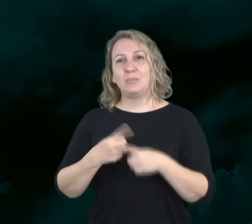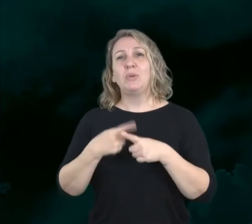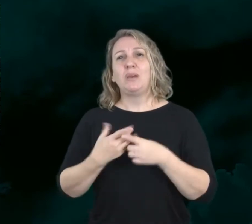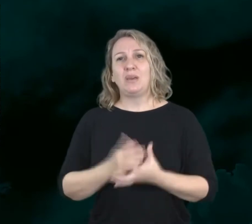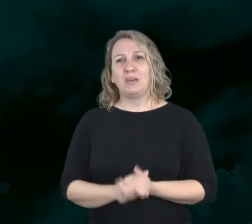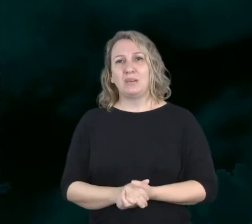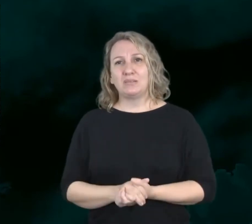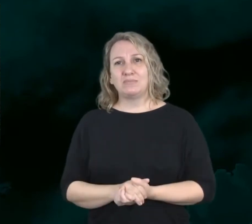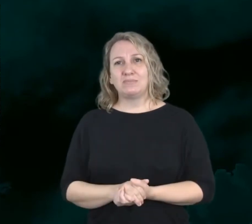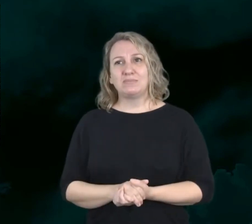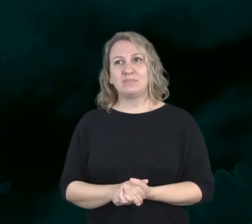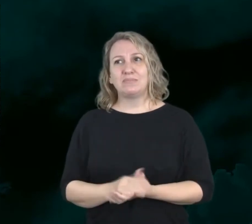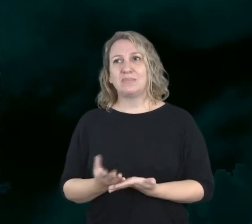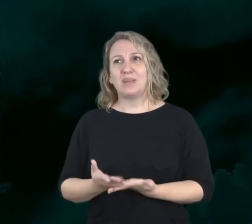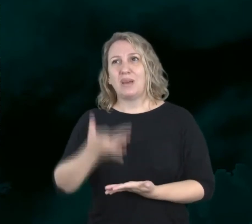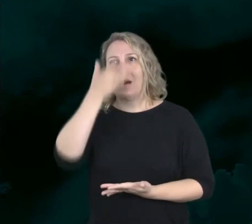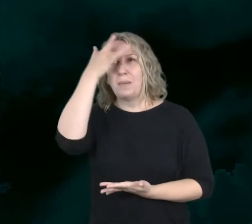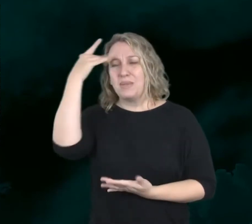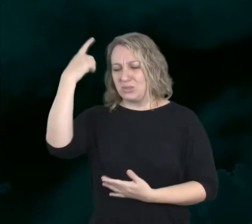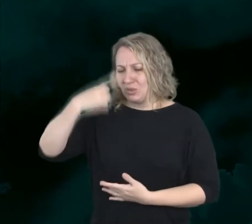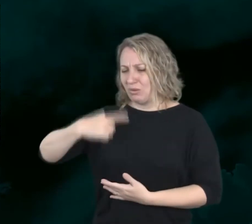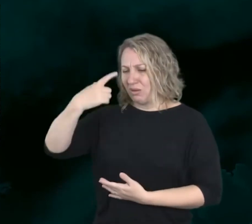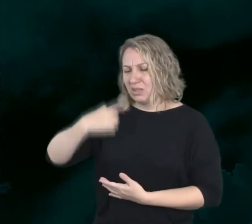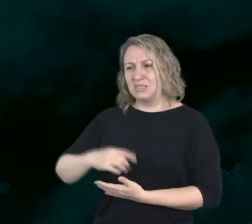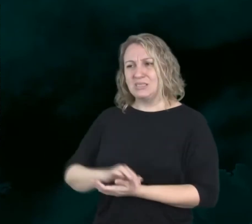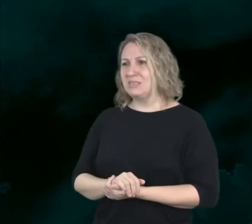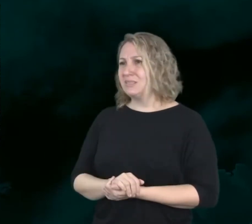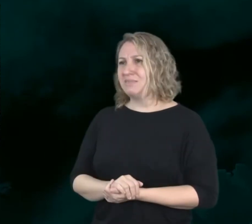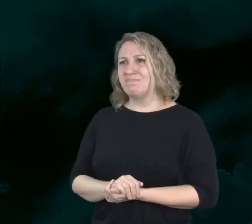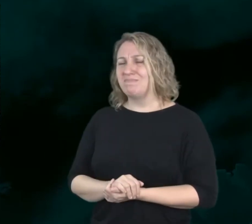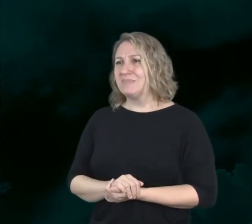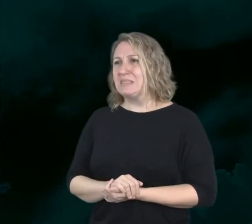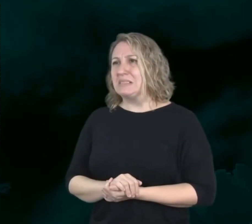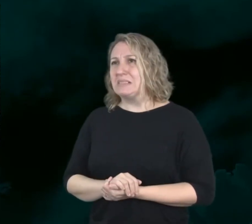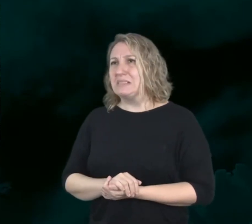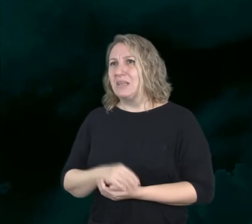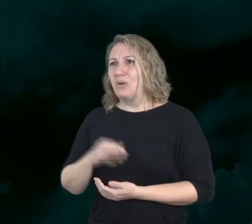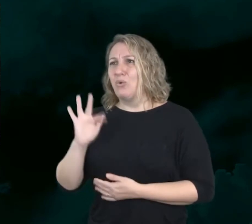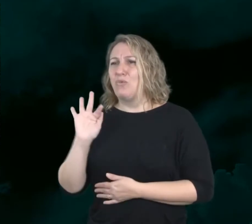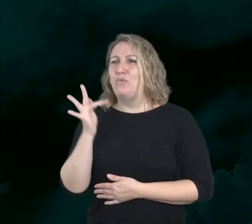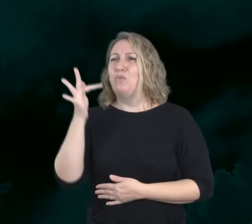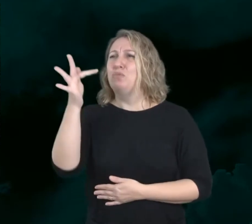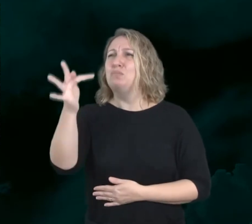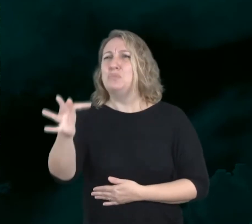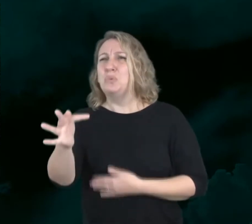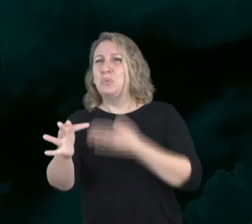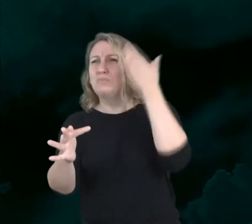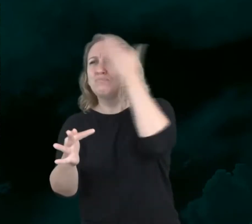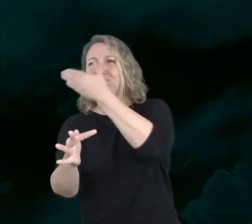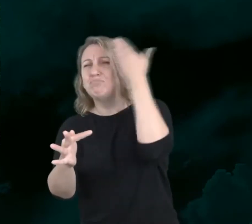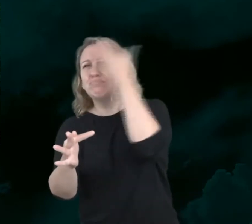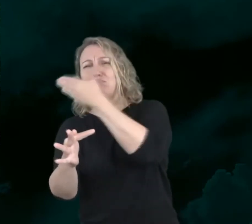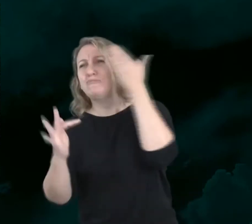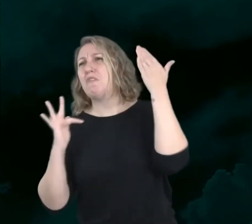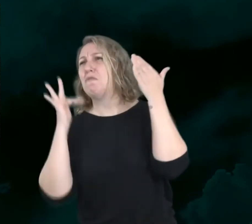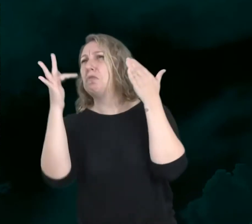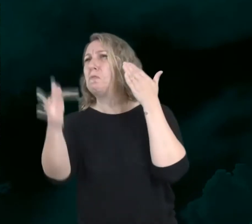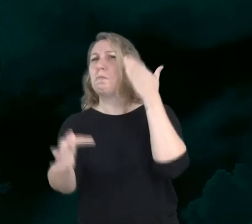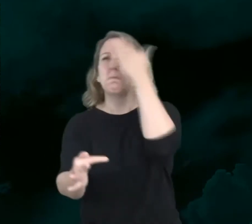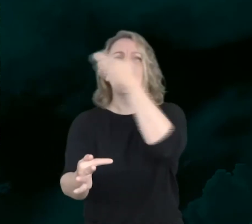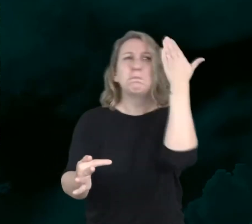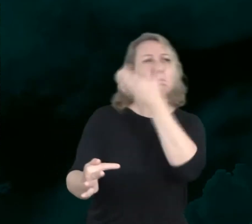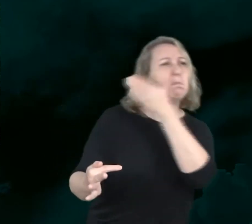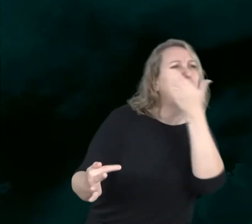tem expectativa, não tem vontade nem de viver o dia seguinte. Mas graças a Deus, nós temos a verdadeira esperança, e